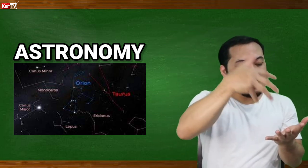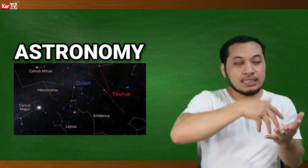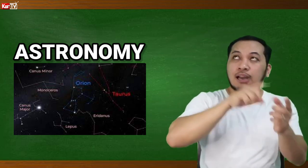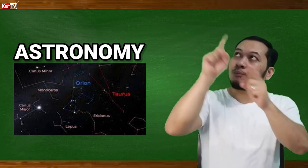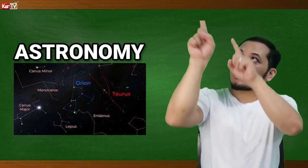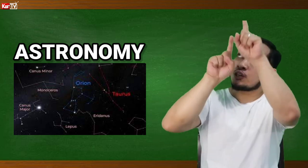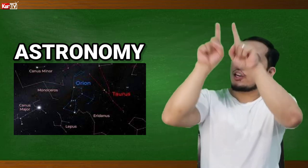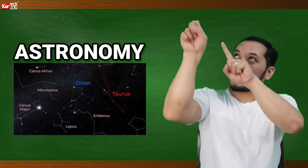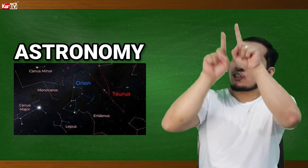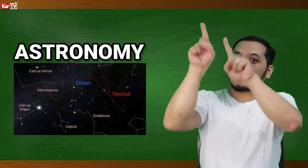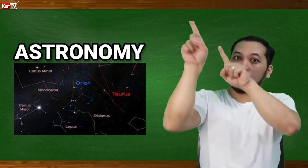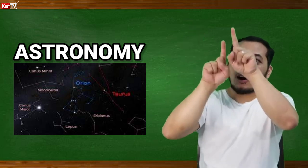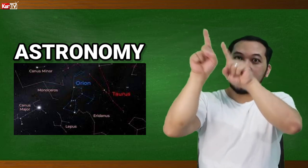tapos star